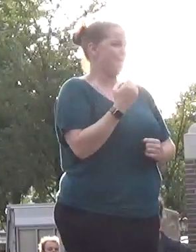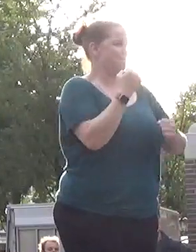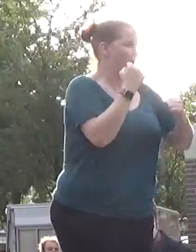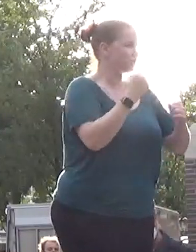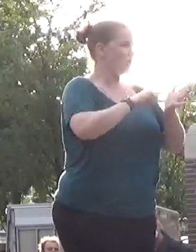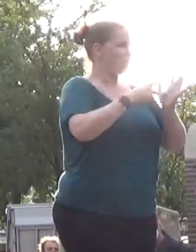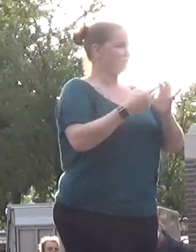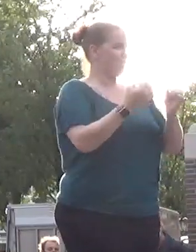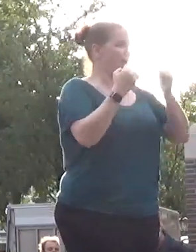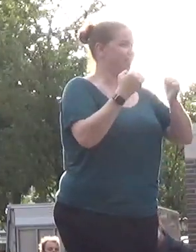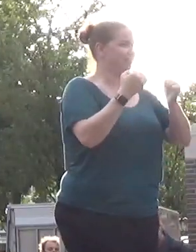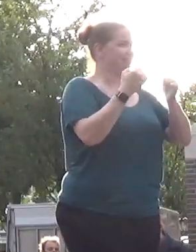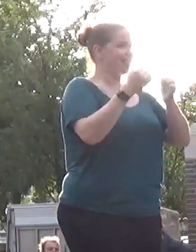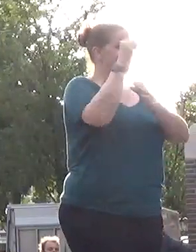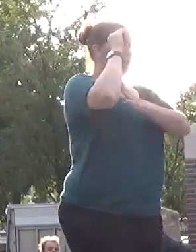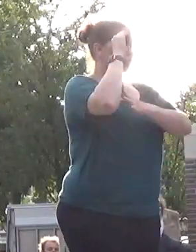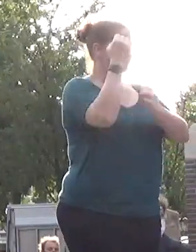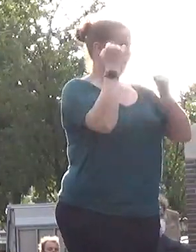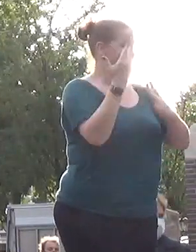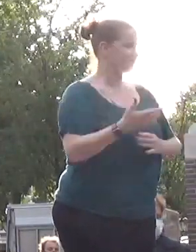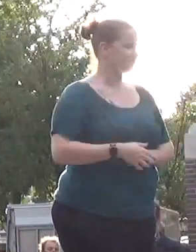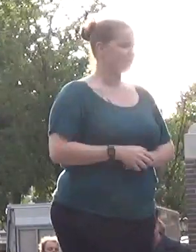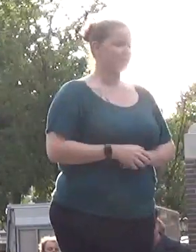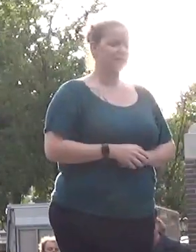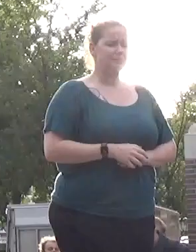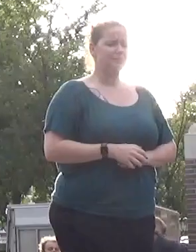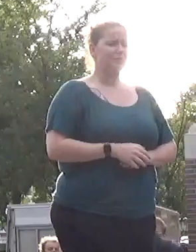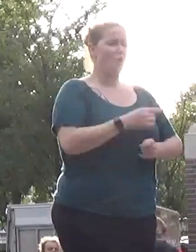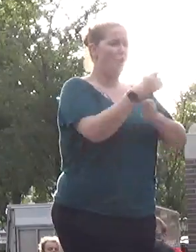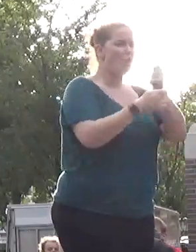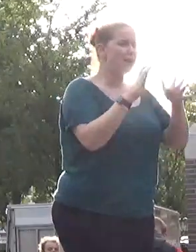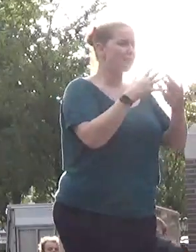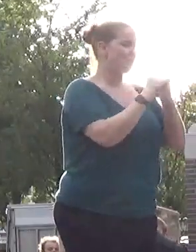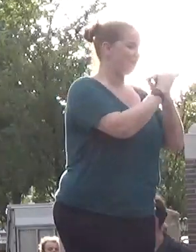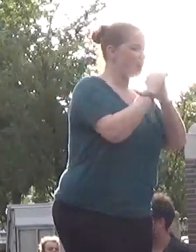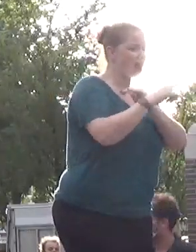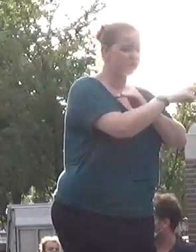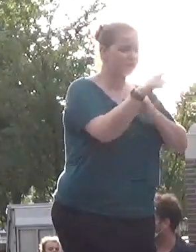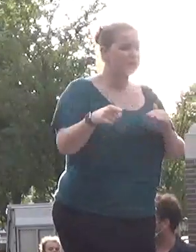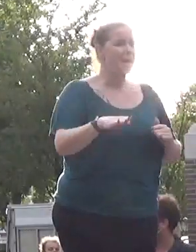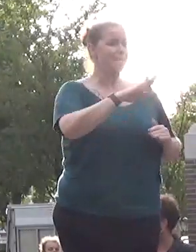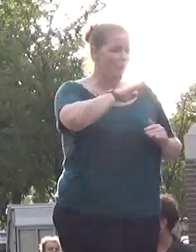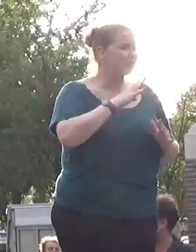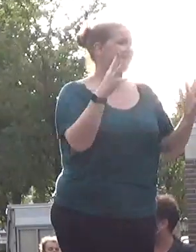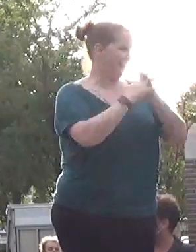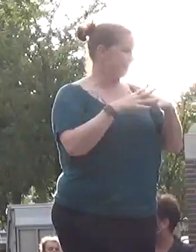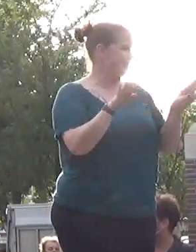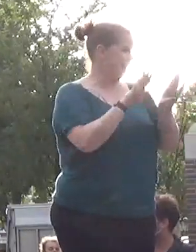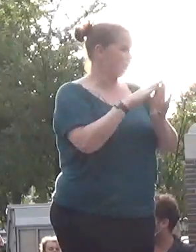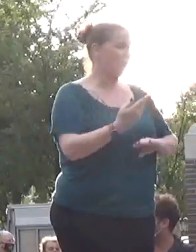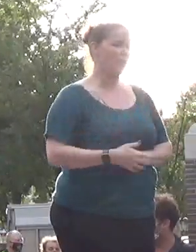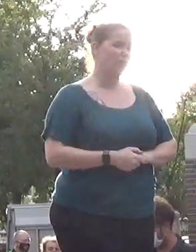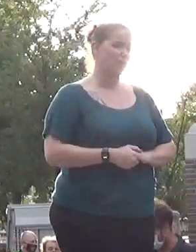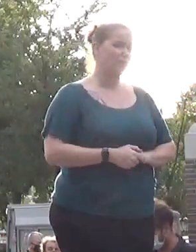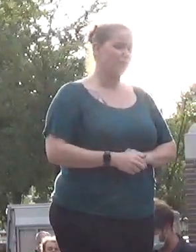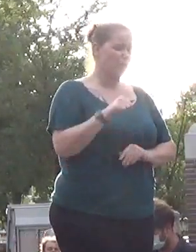politieke macht en ideologische macht. Dat geldt voor overheden in bepaalde landen, maar evengoed voor de kerken. We